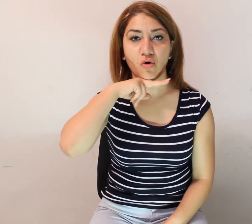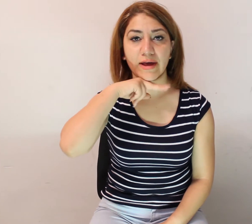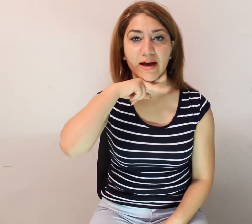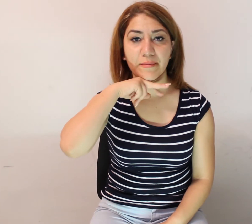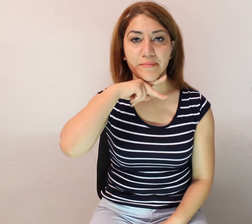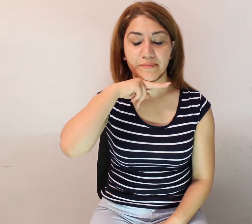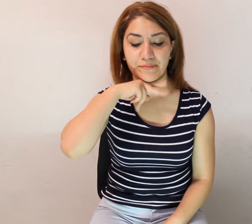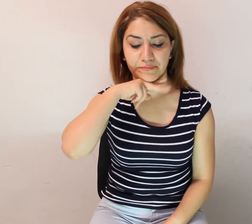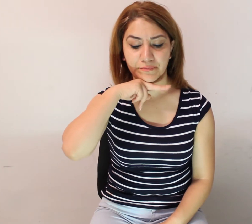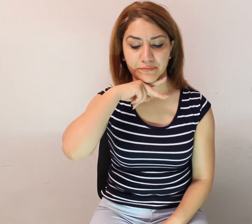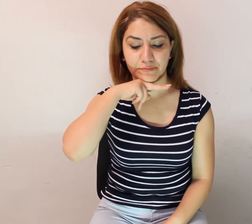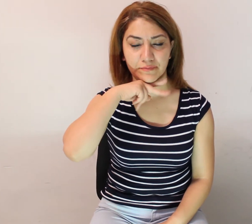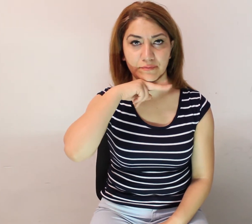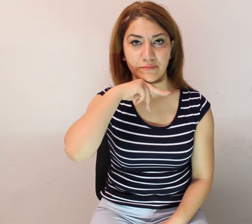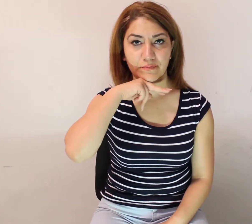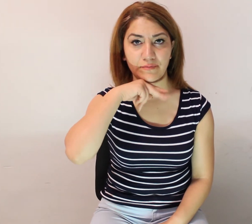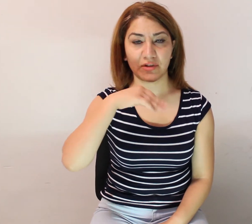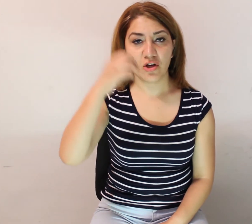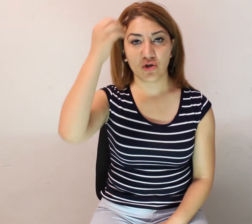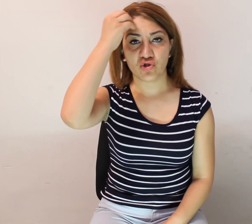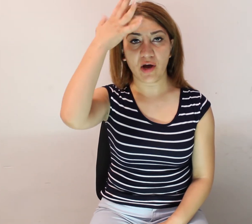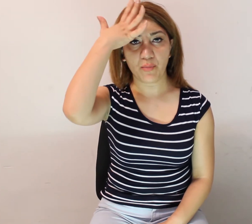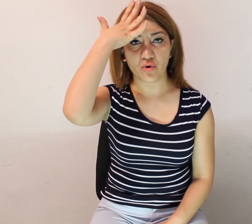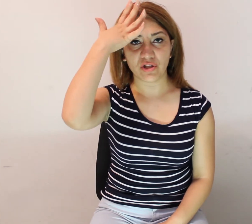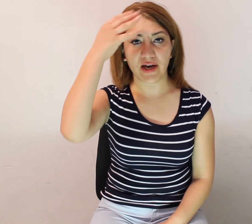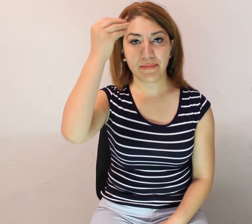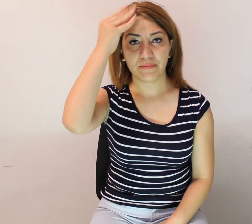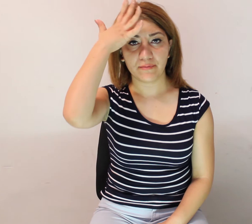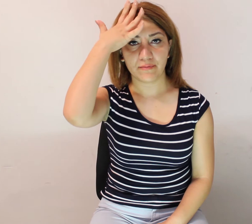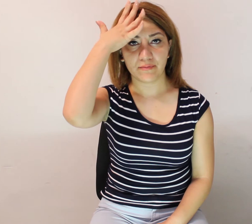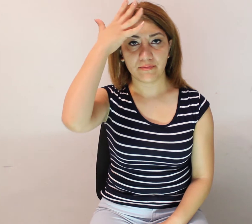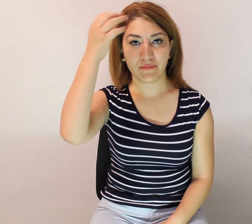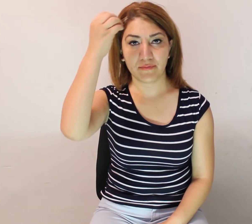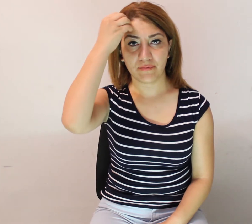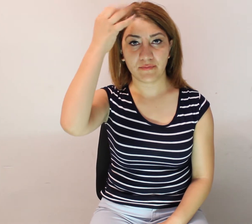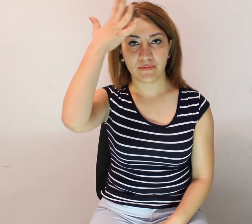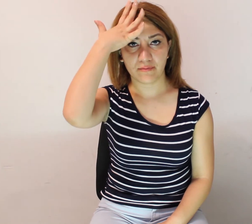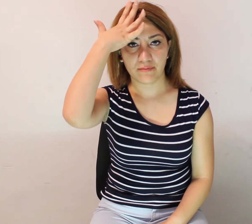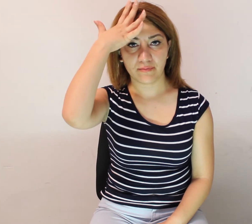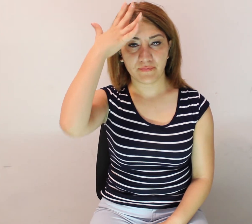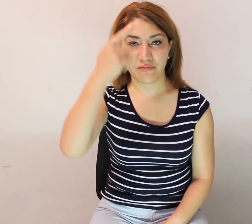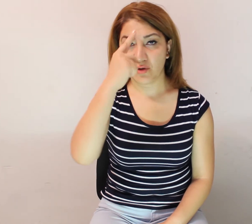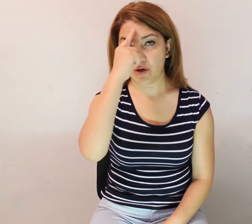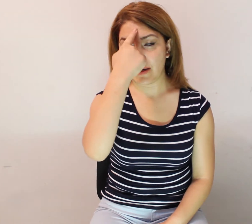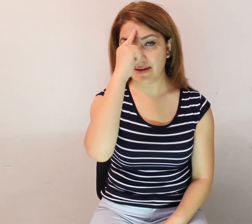Կորեա, Ճապոնիա,